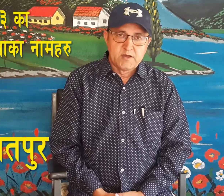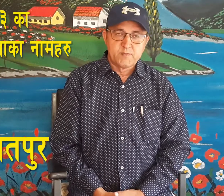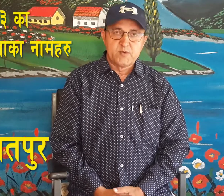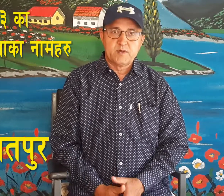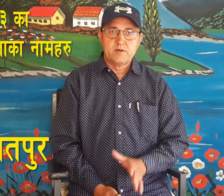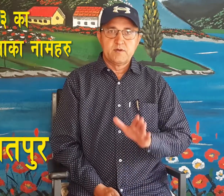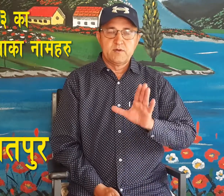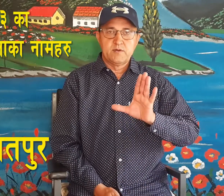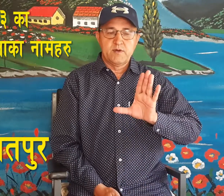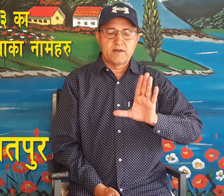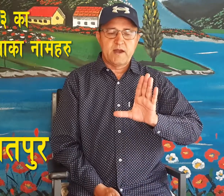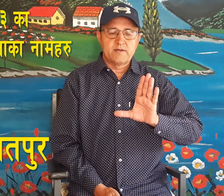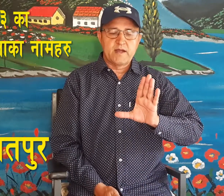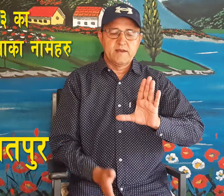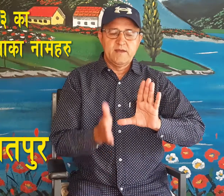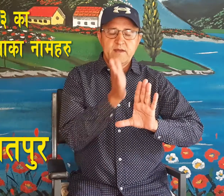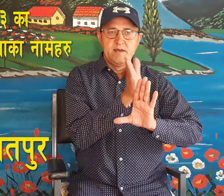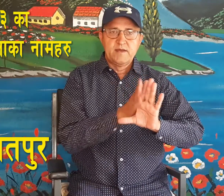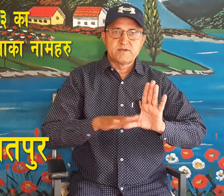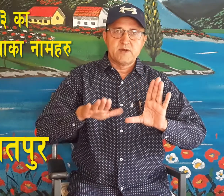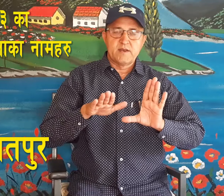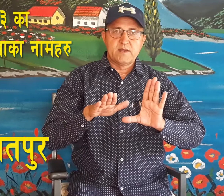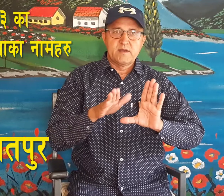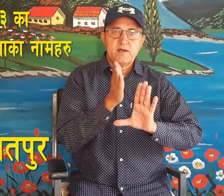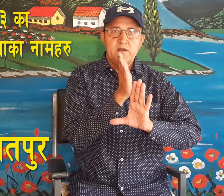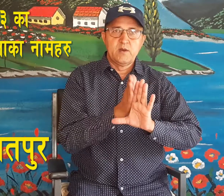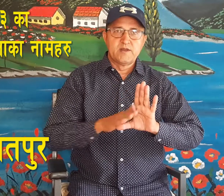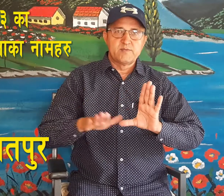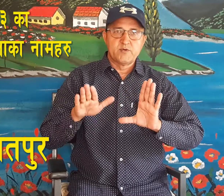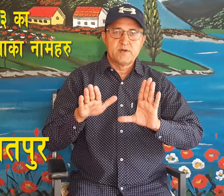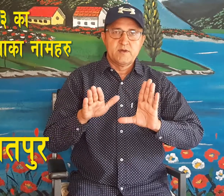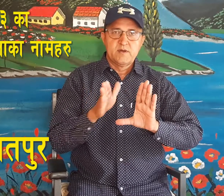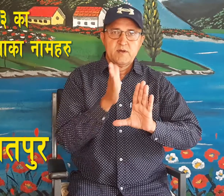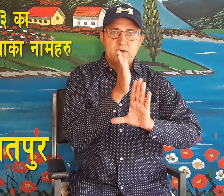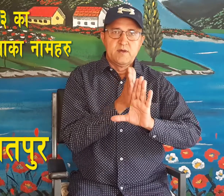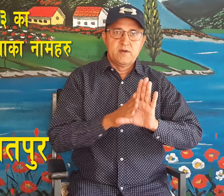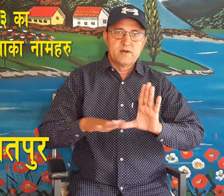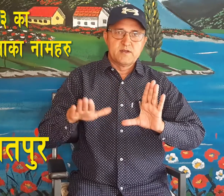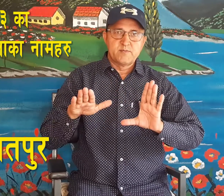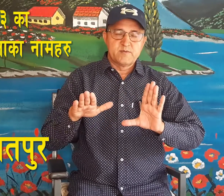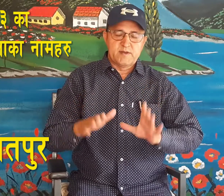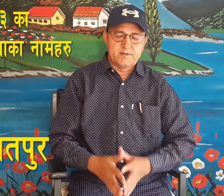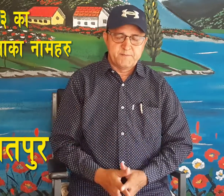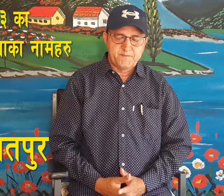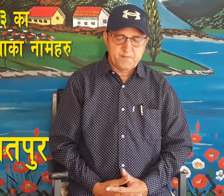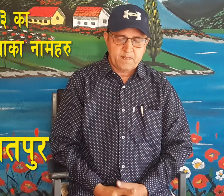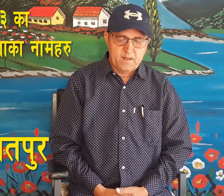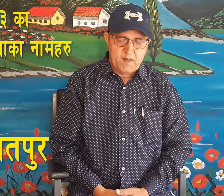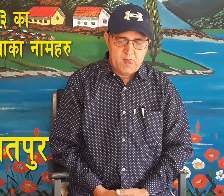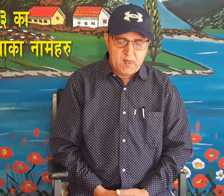ललितपुर यो अठारो राख्ने, यसो गर्ने, ललितपुर, ललितपुर भन्ने।